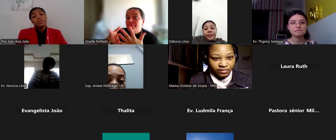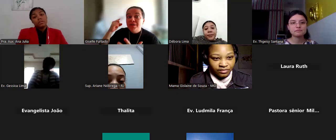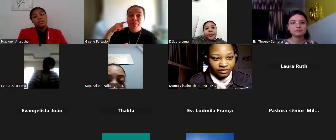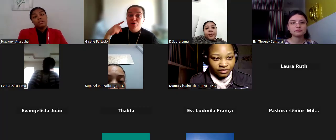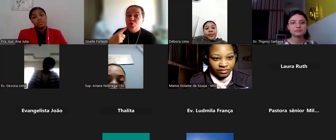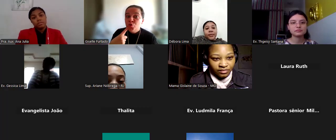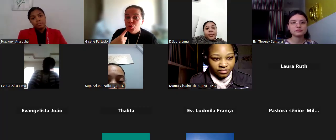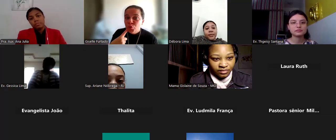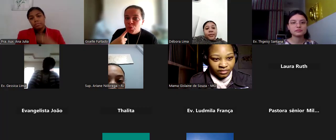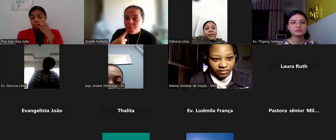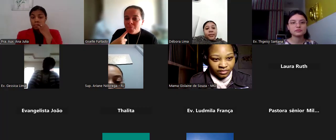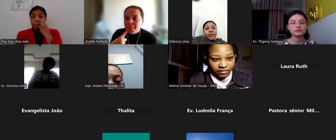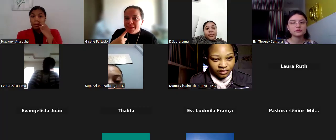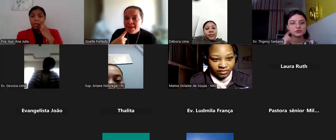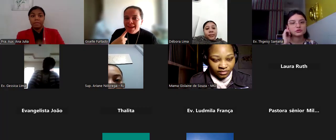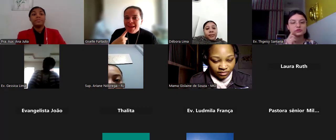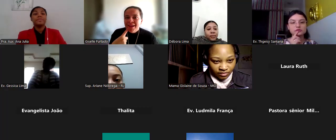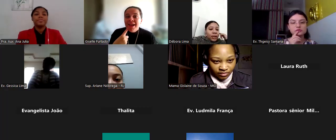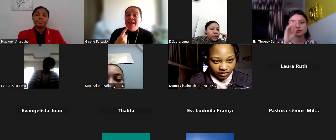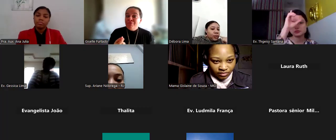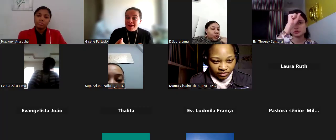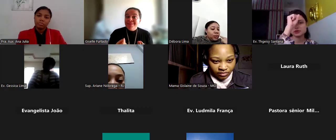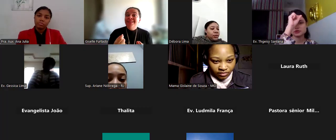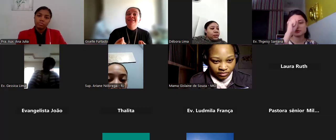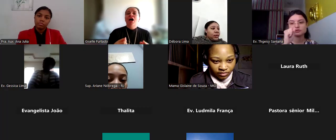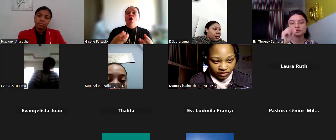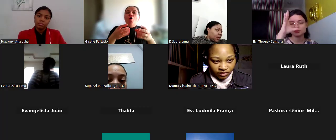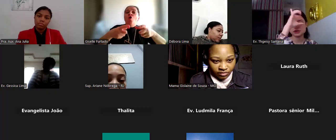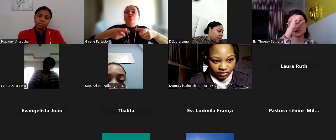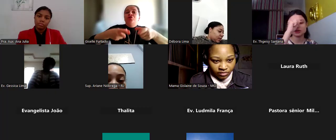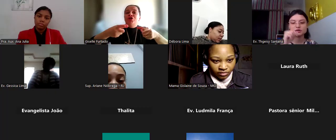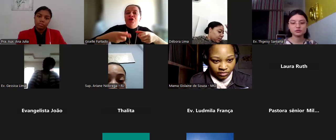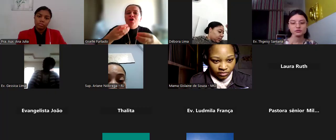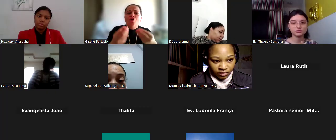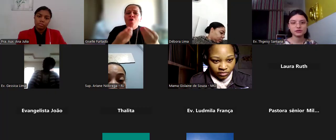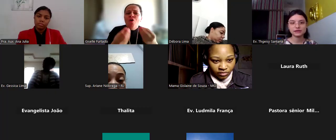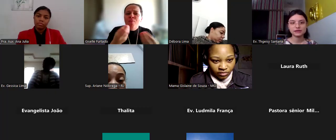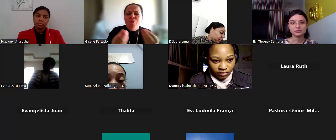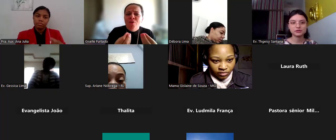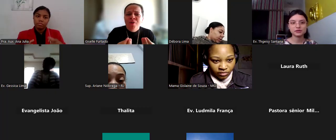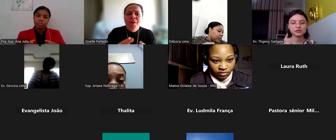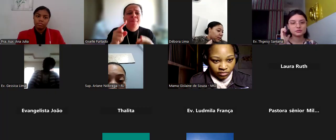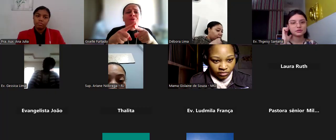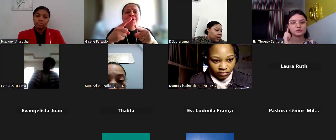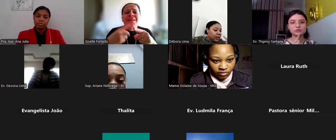Libras para o surdo, ele vai se interessar. Onde? Como? Por